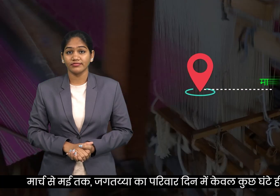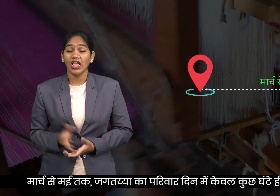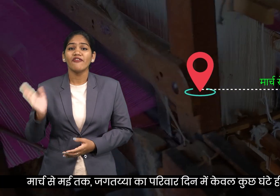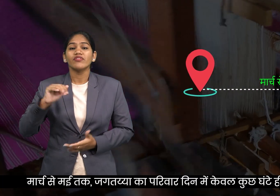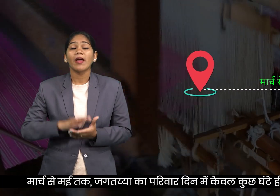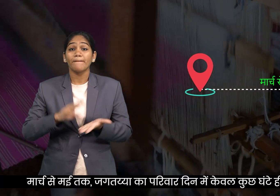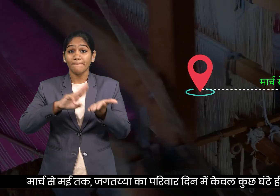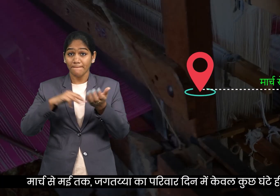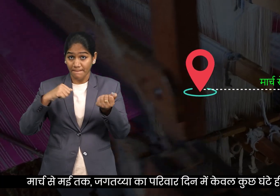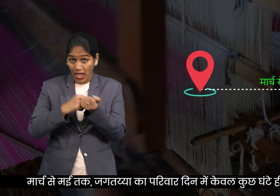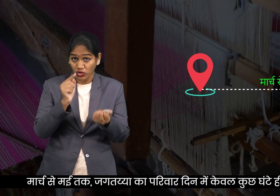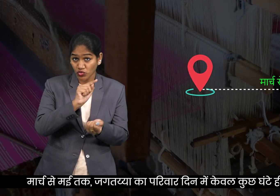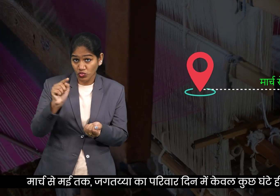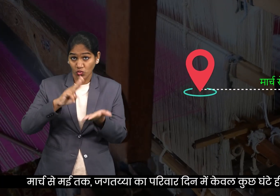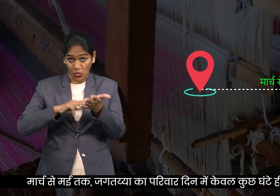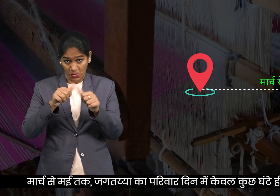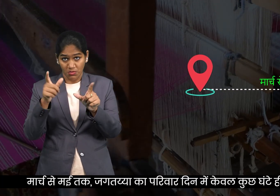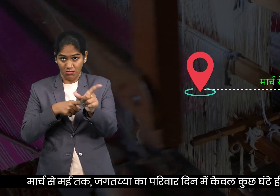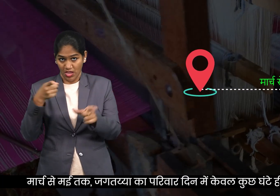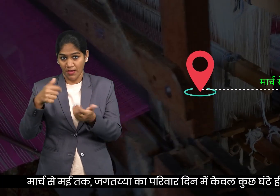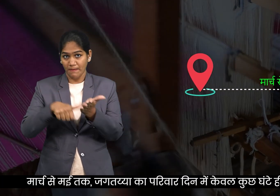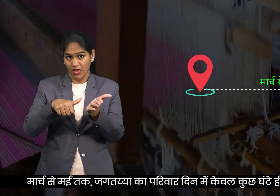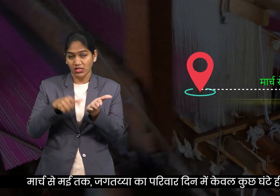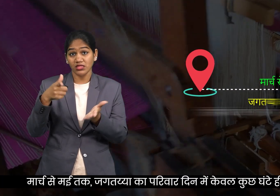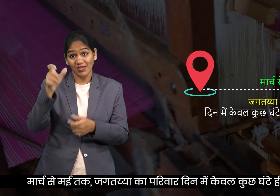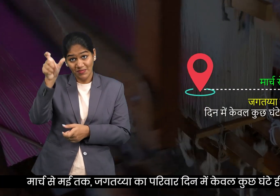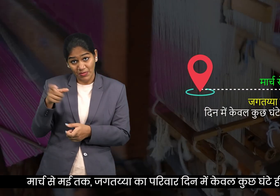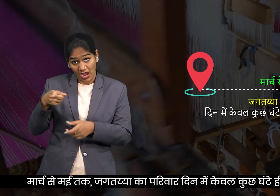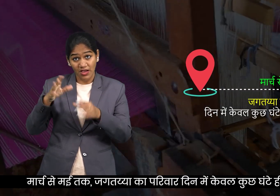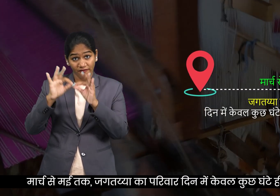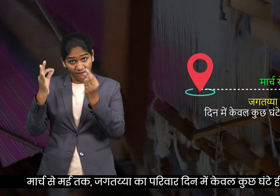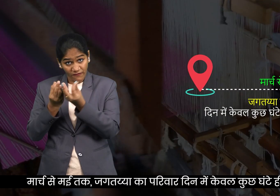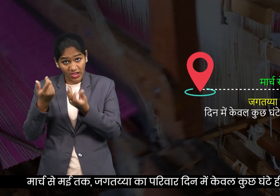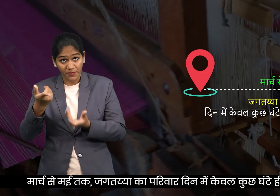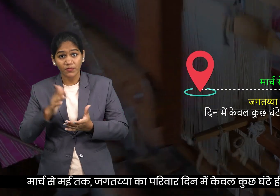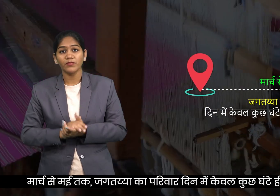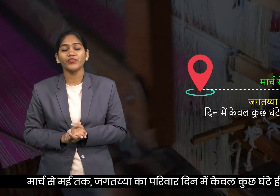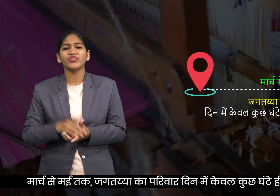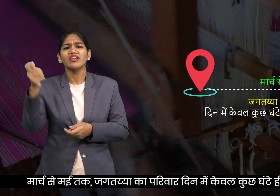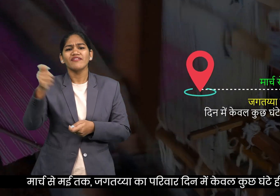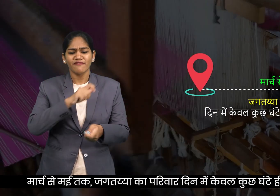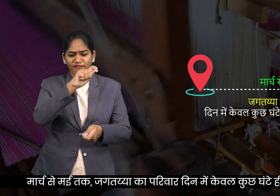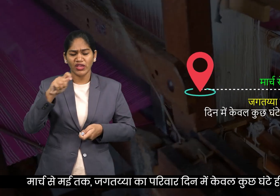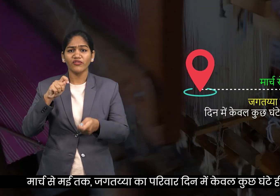मार्च से मई तक जगतैया का परिवार दिन में केवल कुछ घंटे ही बुनाई कर सकता है।